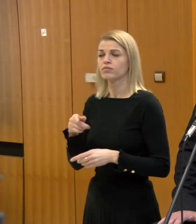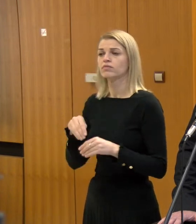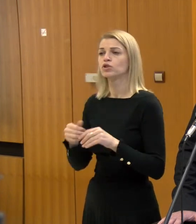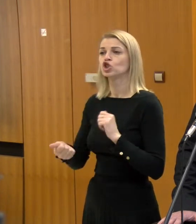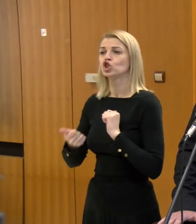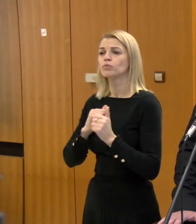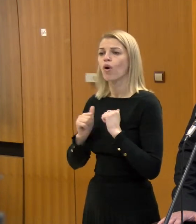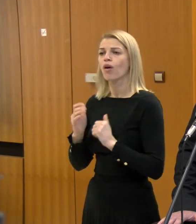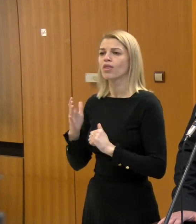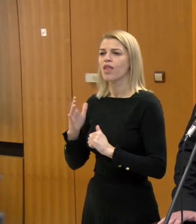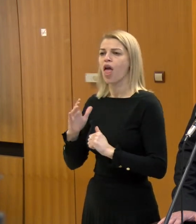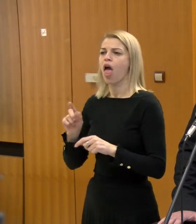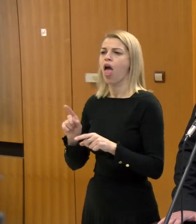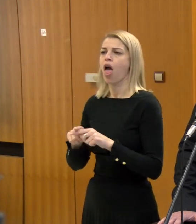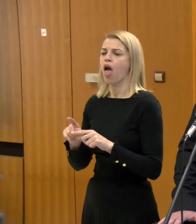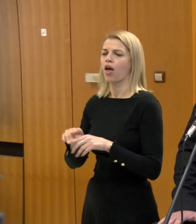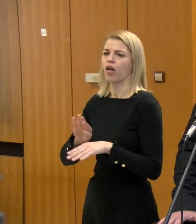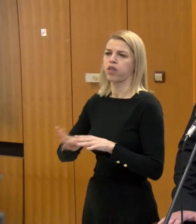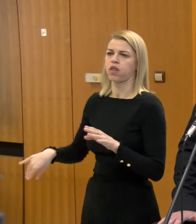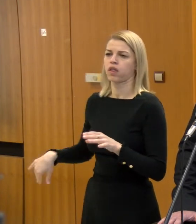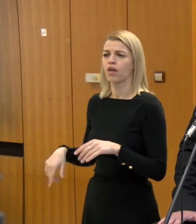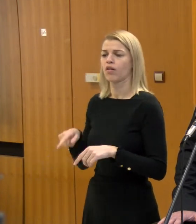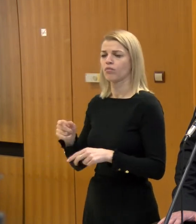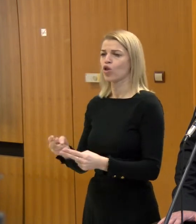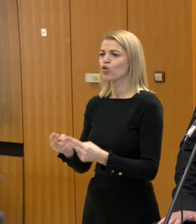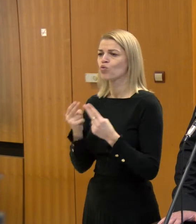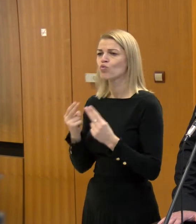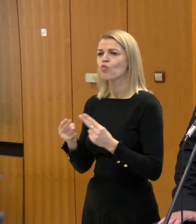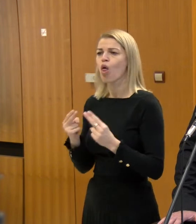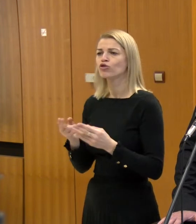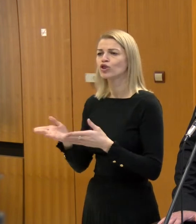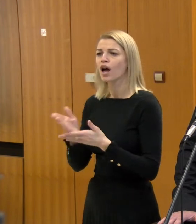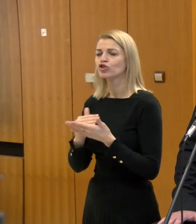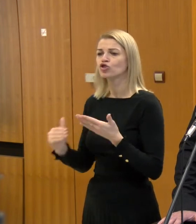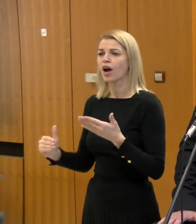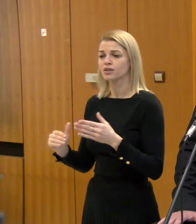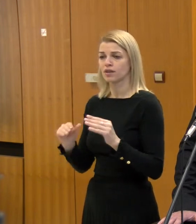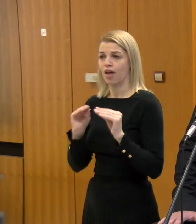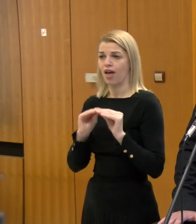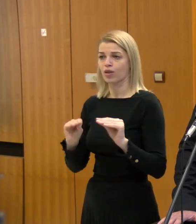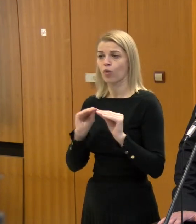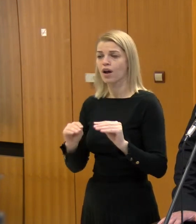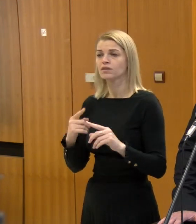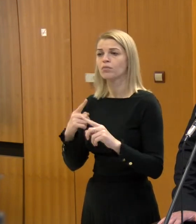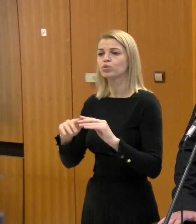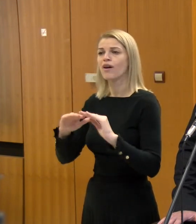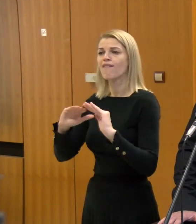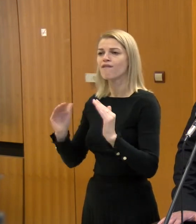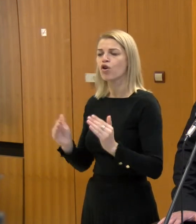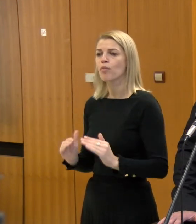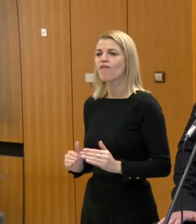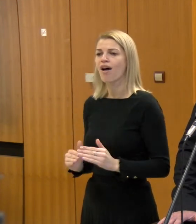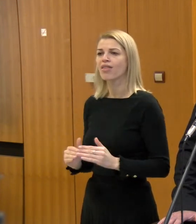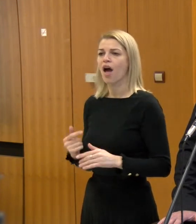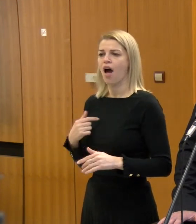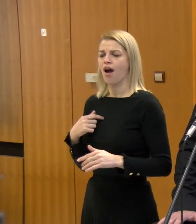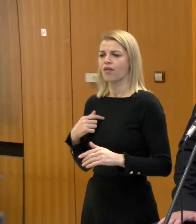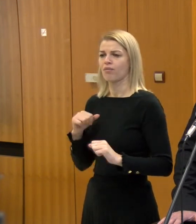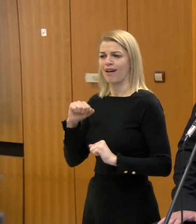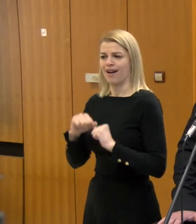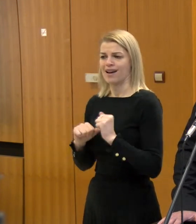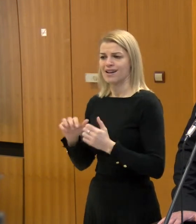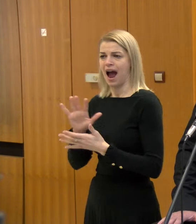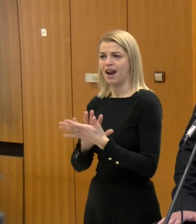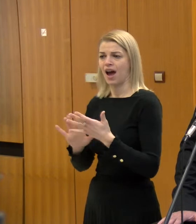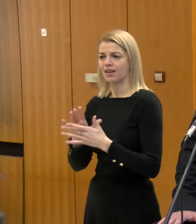šport nie je na tretie kole, je to naozaj významná zložka nielen edukácie, ale aj formovania charakterov mladých